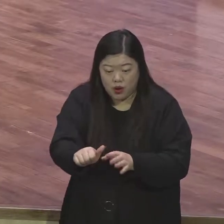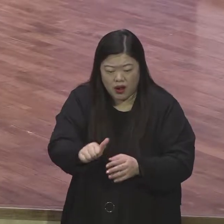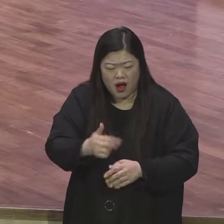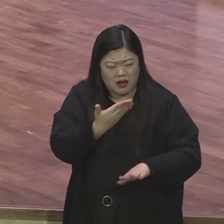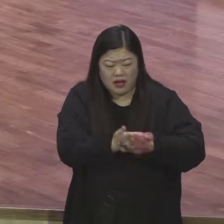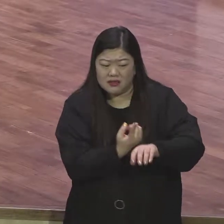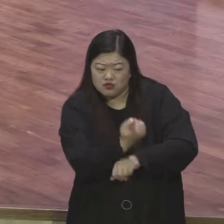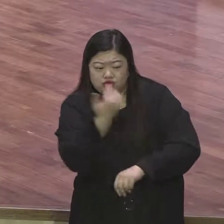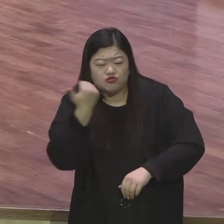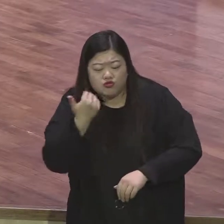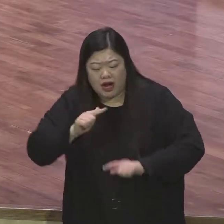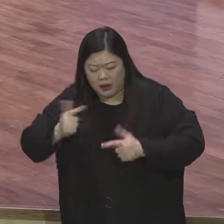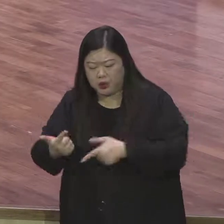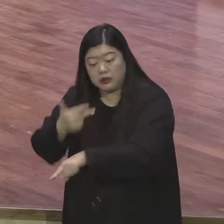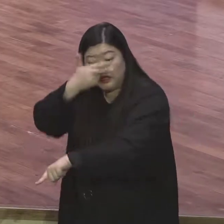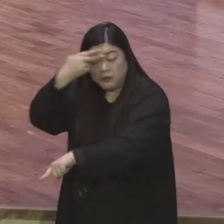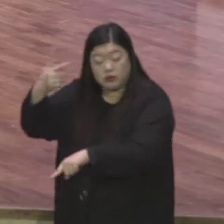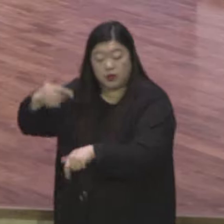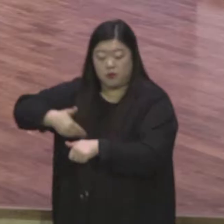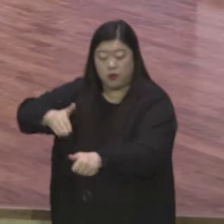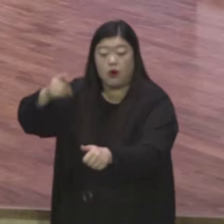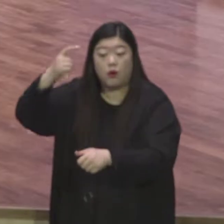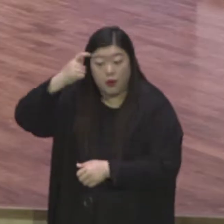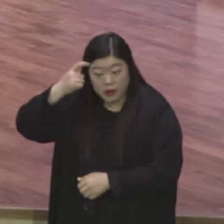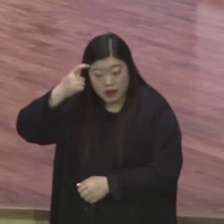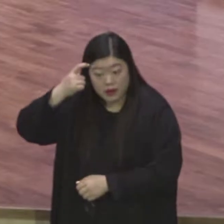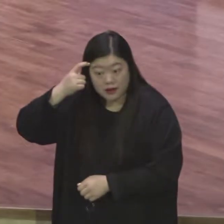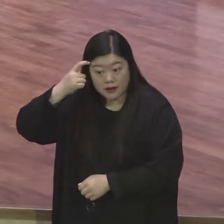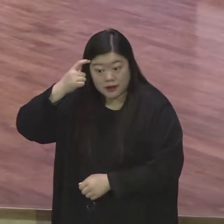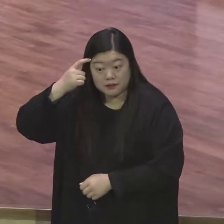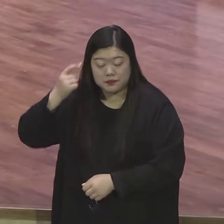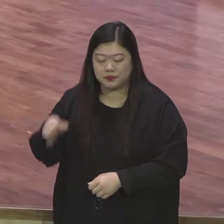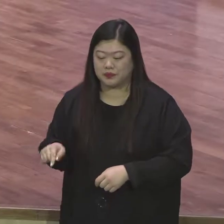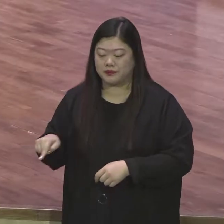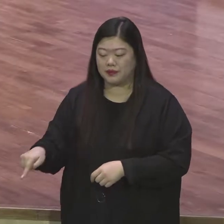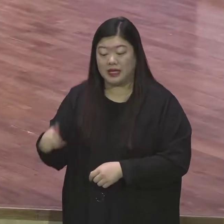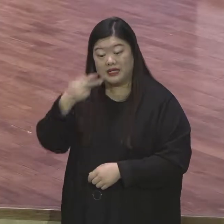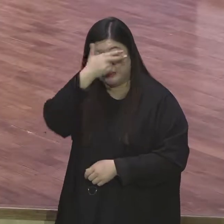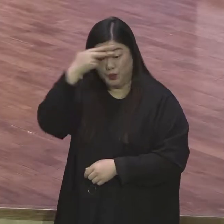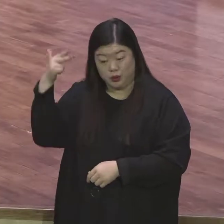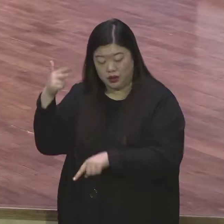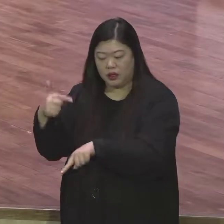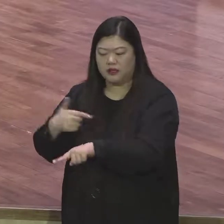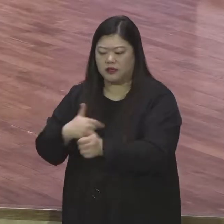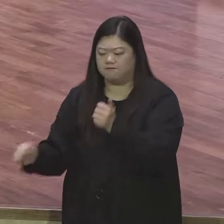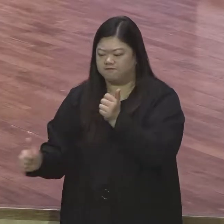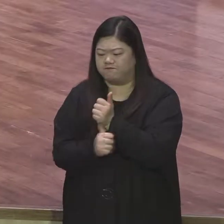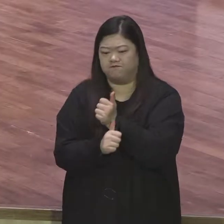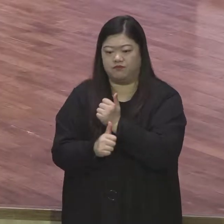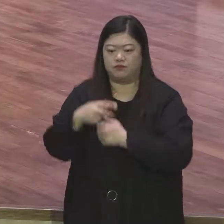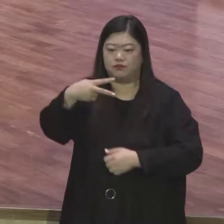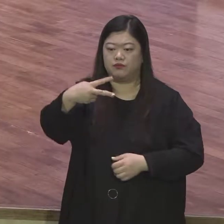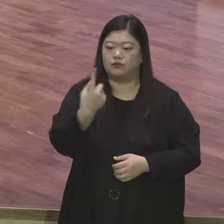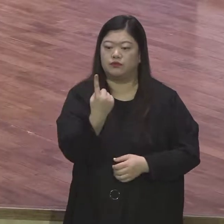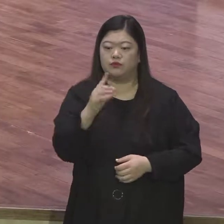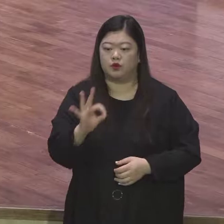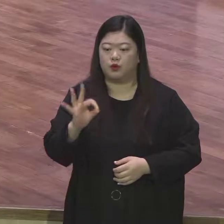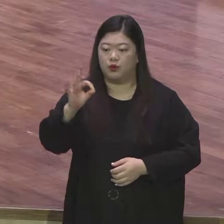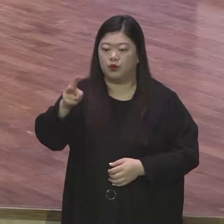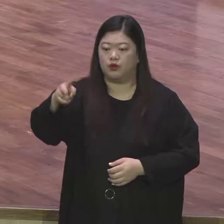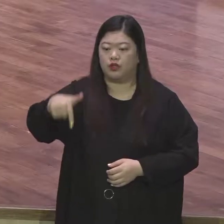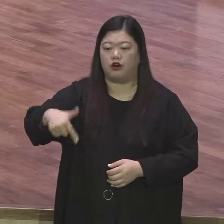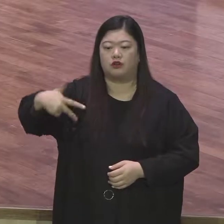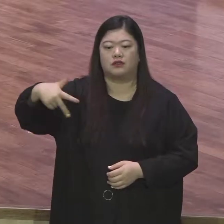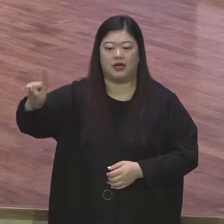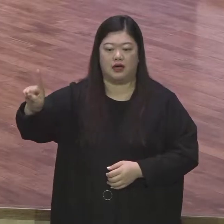있어요. 바울은 디모데 그러니까 자신의 뜻을 같이 한 동역자라 그랬어요. 뜻을